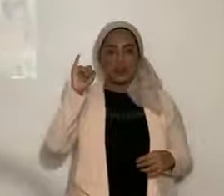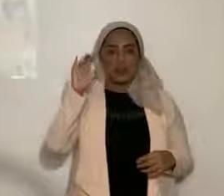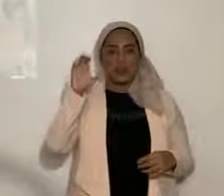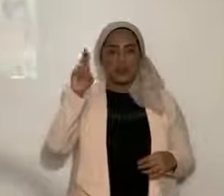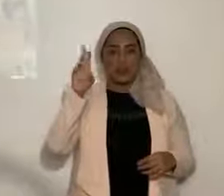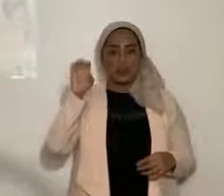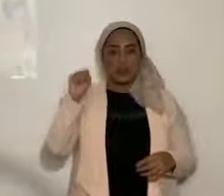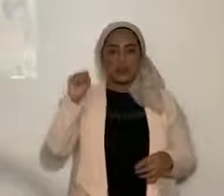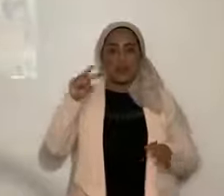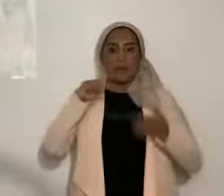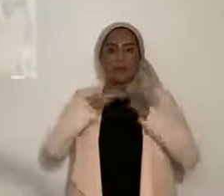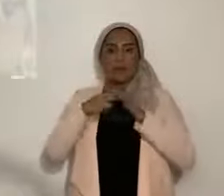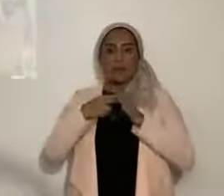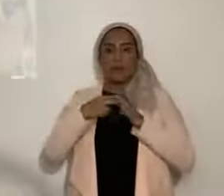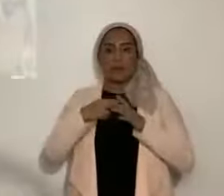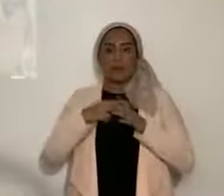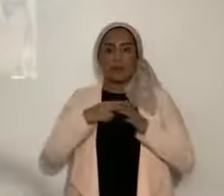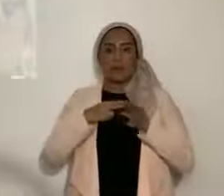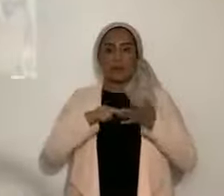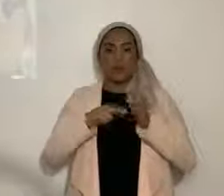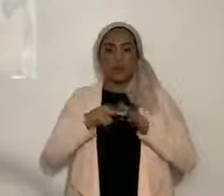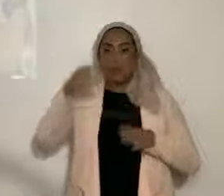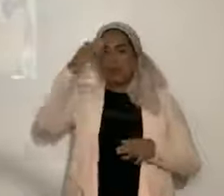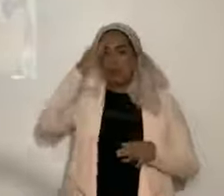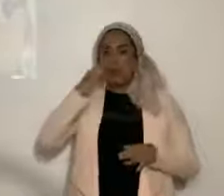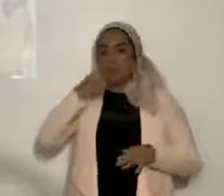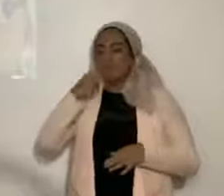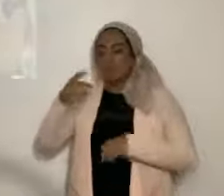Levítico. Levítico quiere decir Vaikra, quiere decir